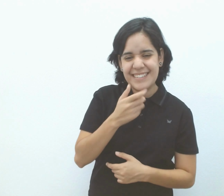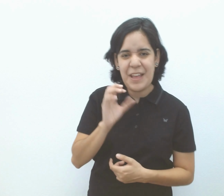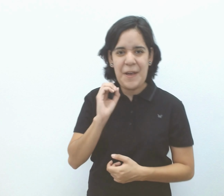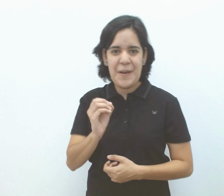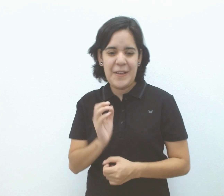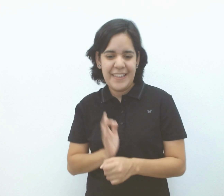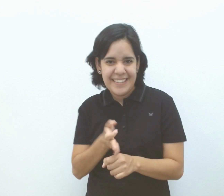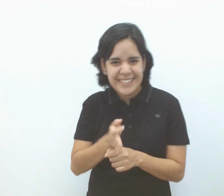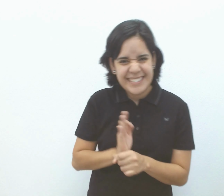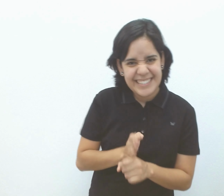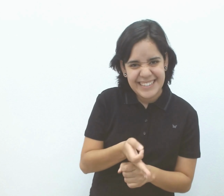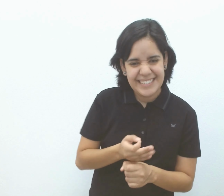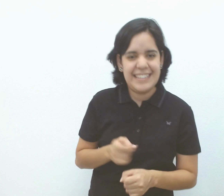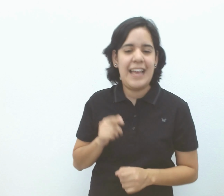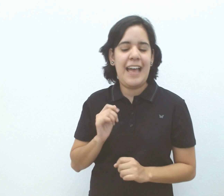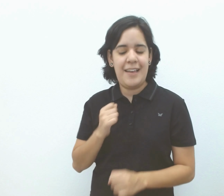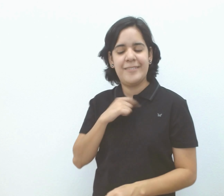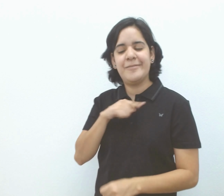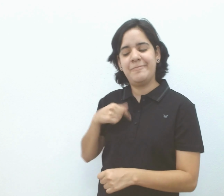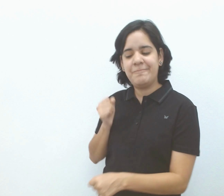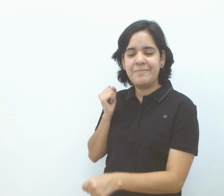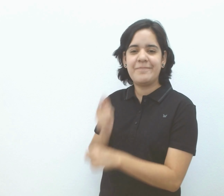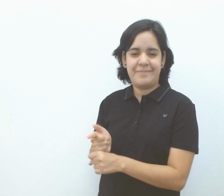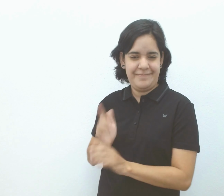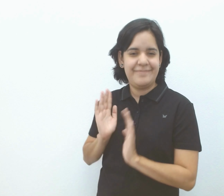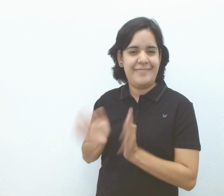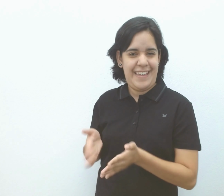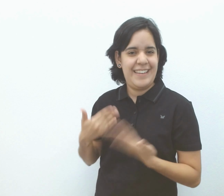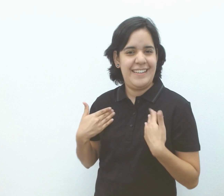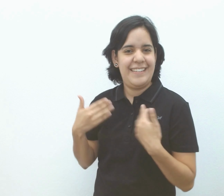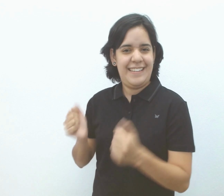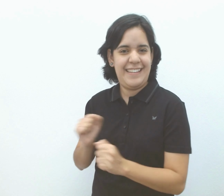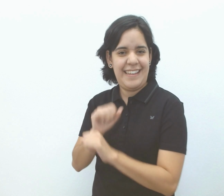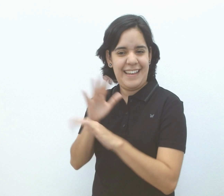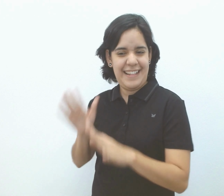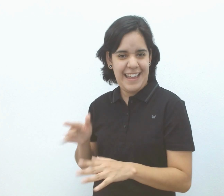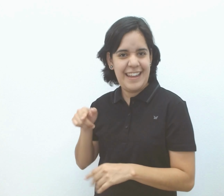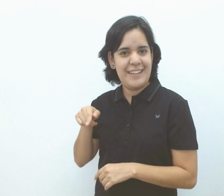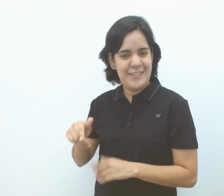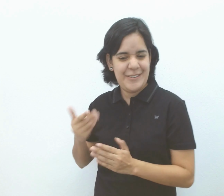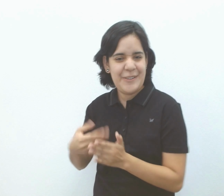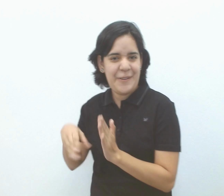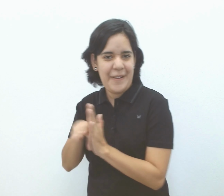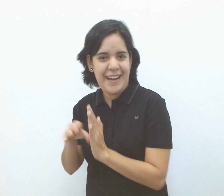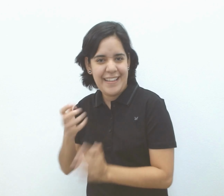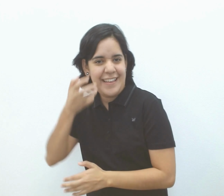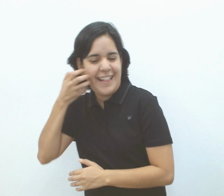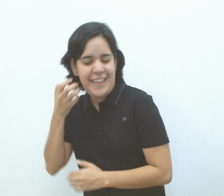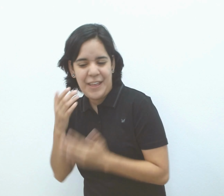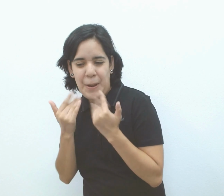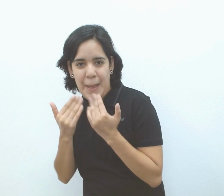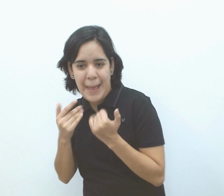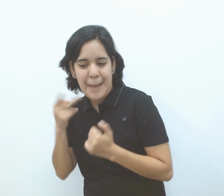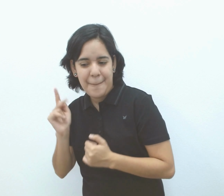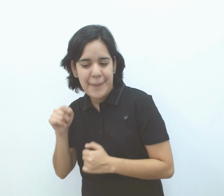eso para nosotros es señal de que ya empieza a jugar un poco con qué poco real es tener un león en su cuarto, pero está viendo